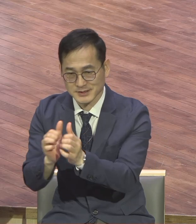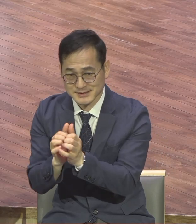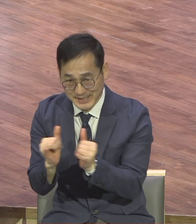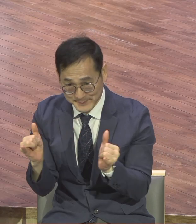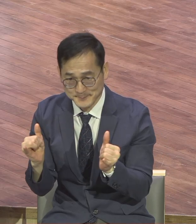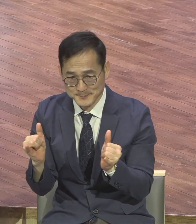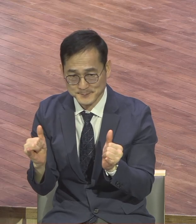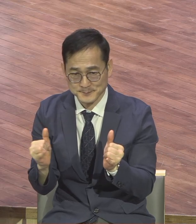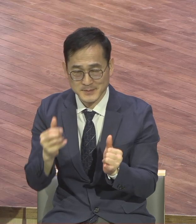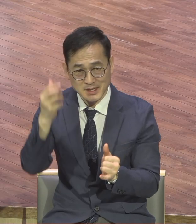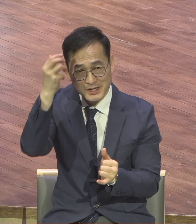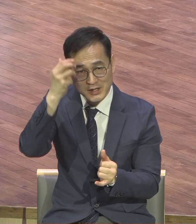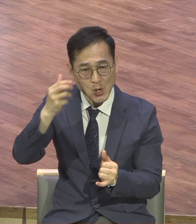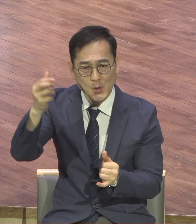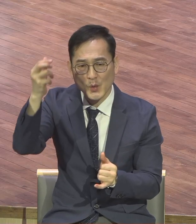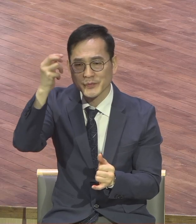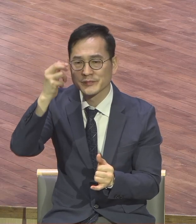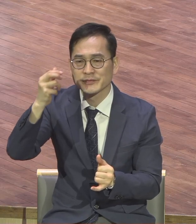영혼의 축복이 임하게 된다.